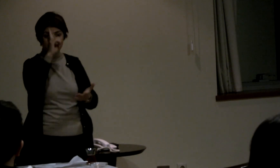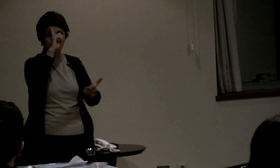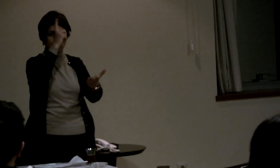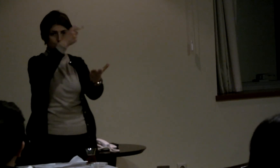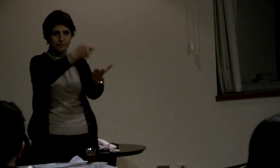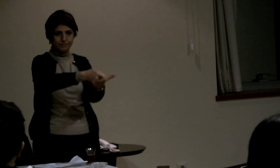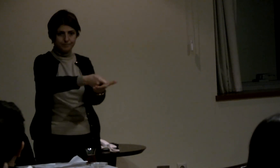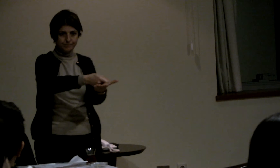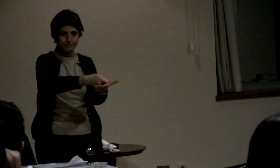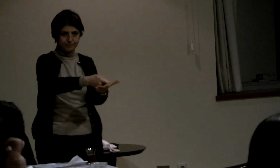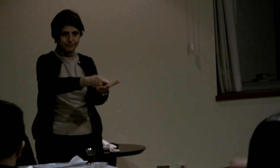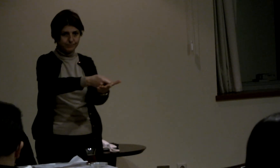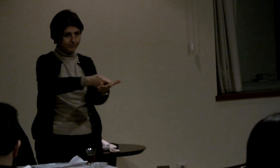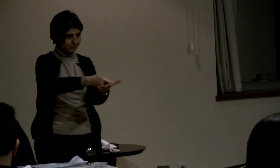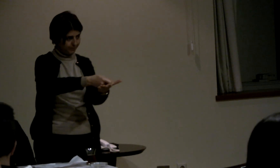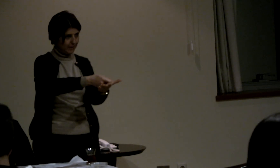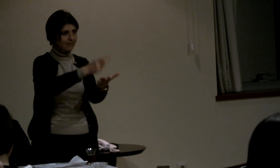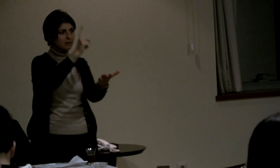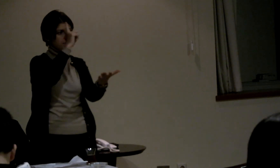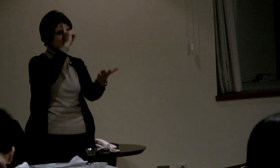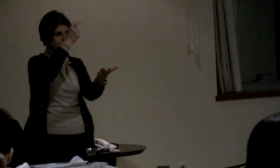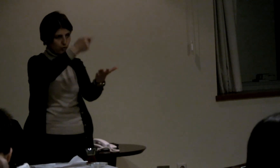Başvuru, evet başvuru,